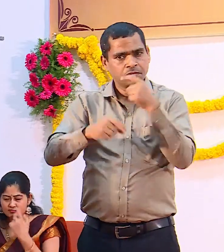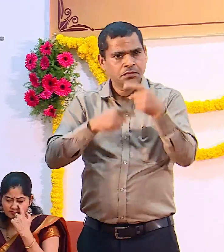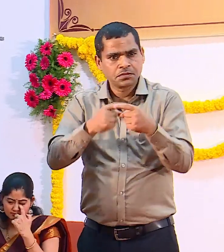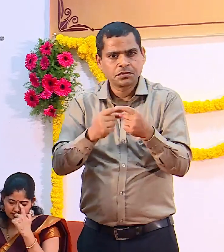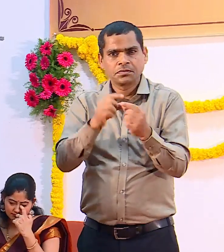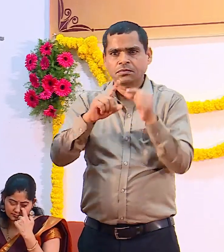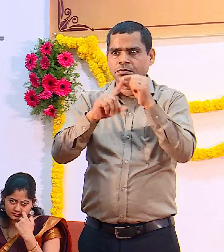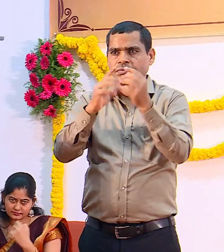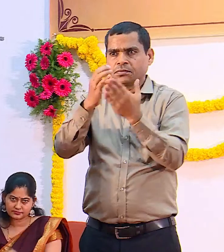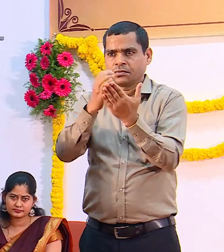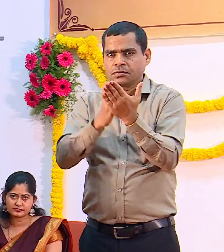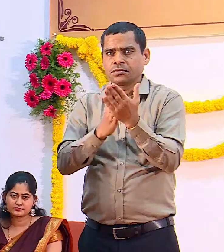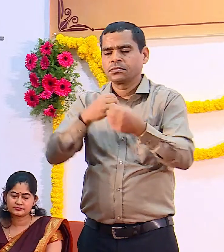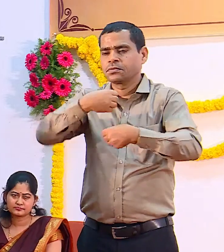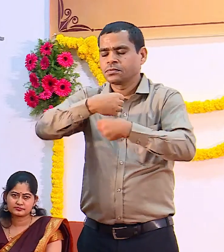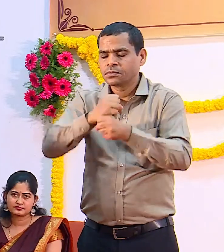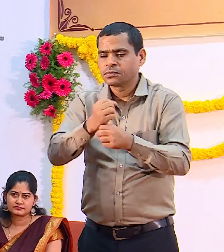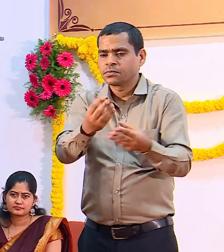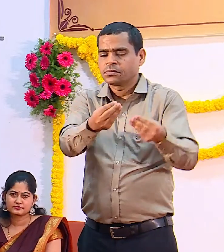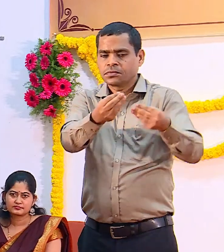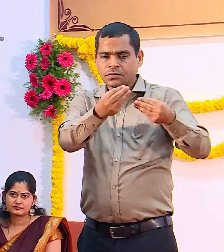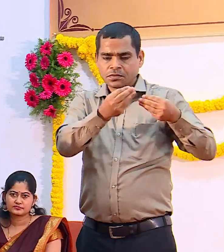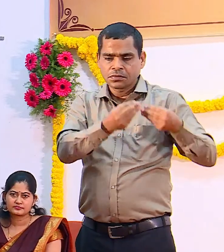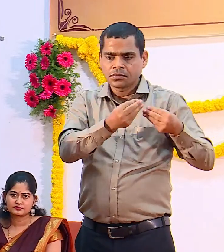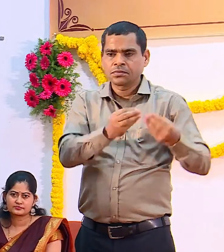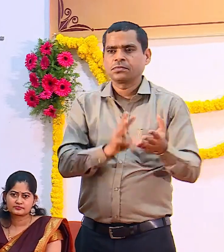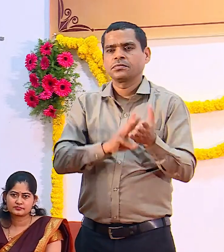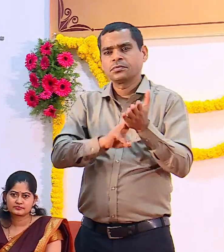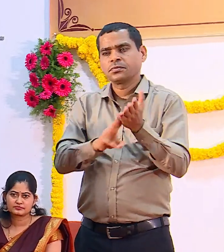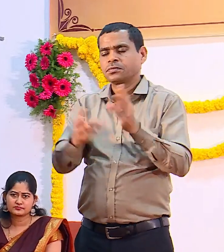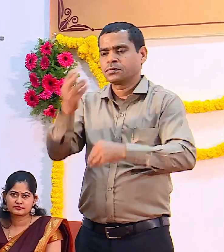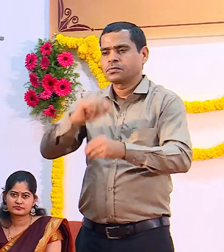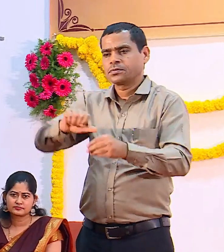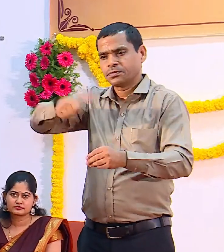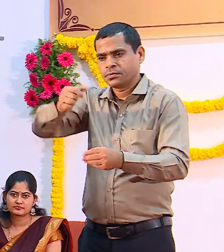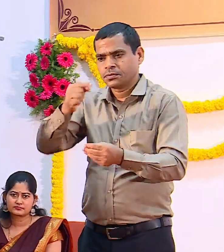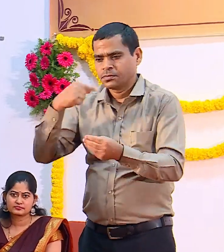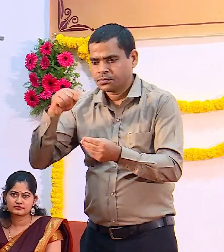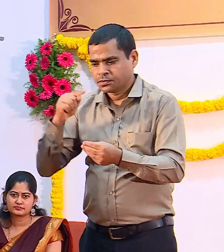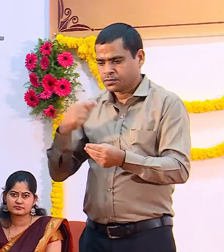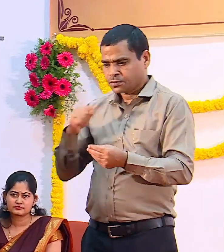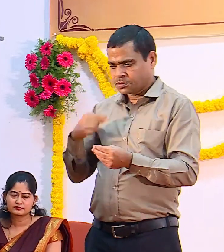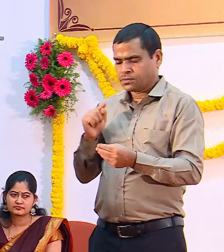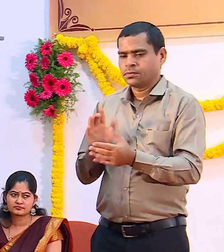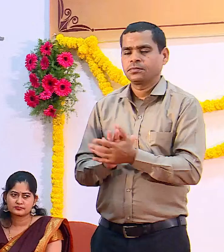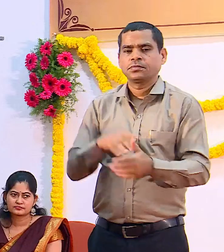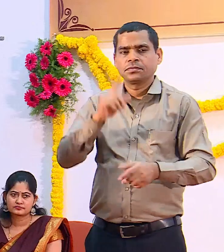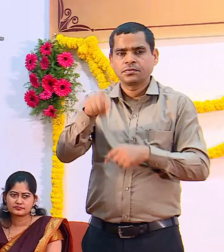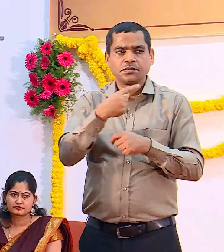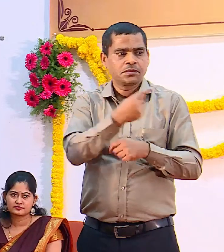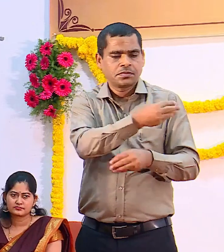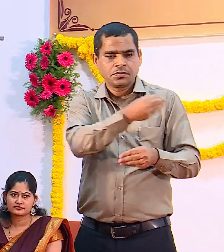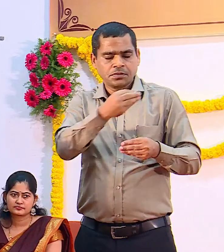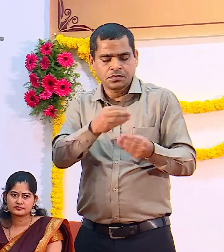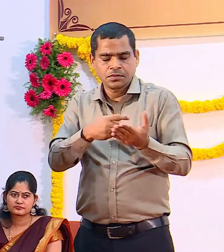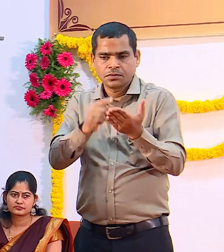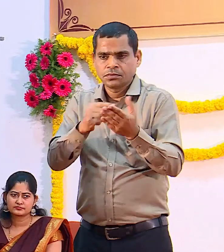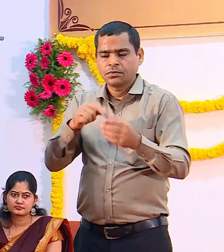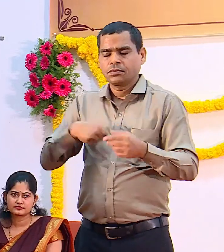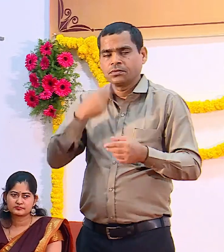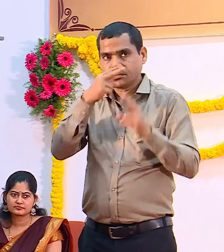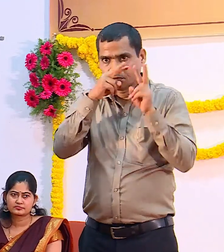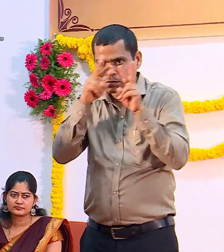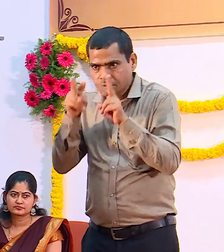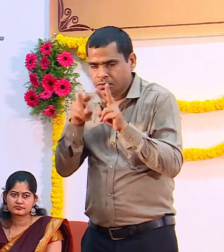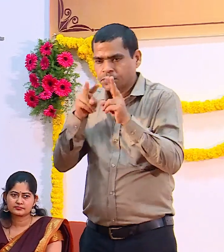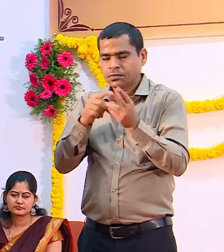प्रोकल बनाए, अपने उसमें SFC में लाएँ, हमारे EAC में लाएँ, वी विल गेट इट अप्रूव्ड। आप उसमें किस तरह से उसमें योगदान कर सकते हैं, वी विल हैव टू सी,